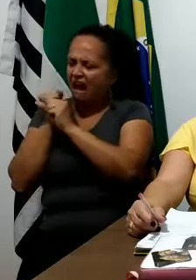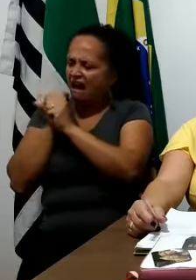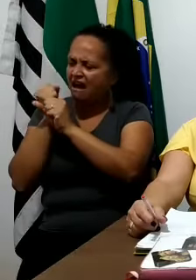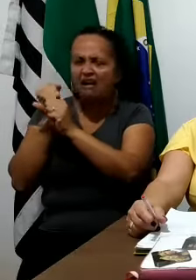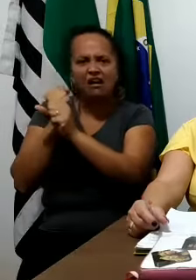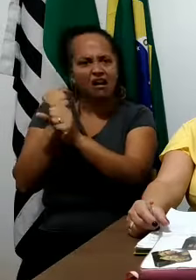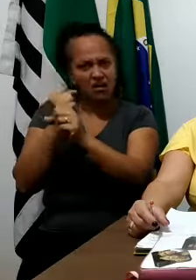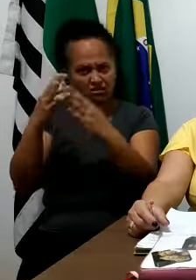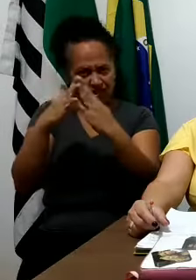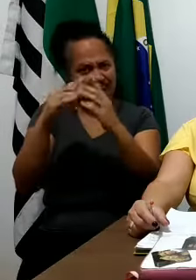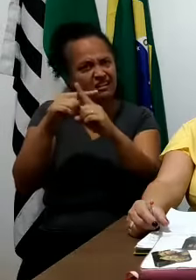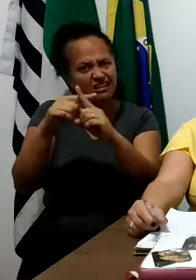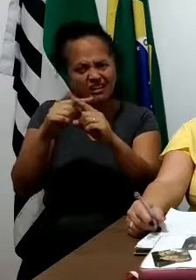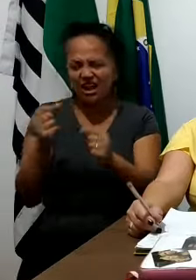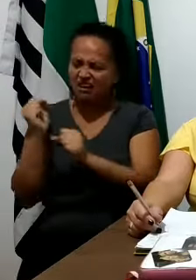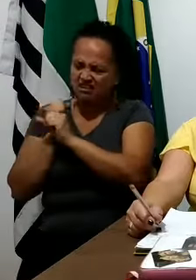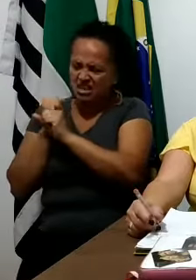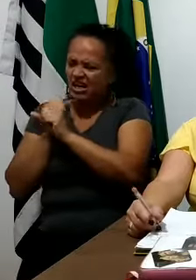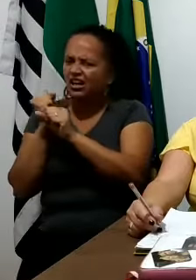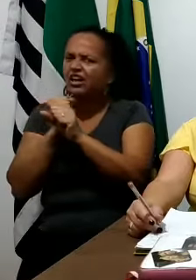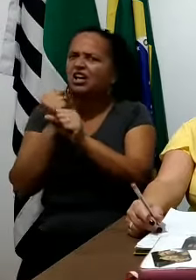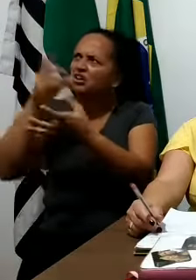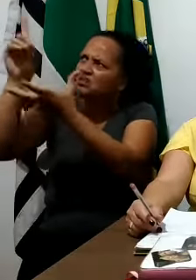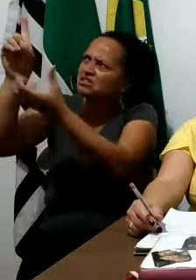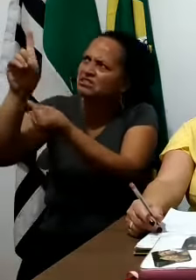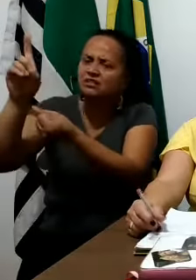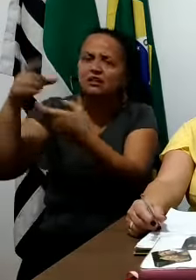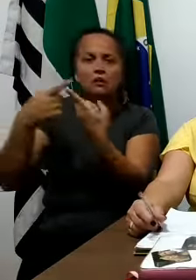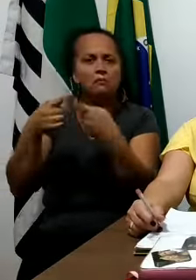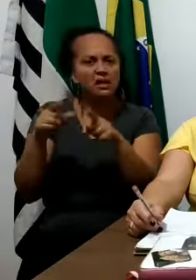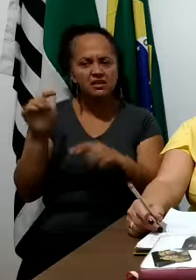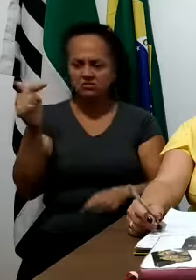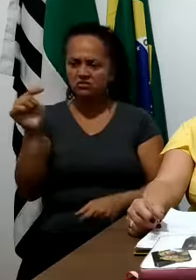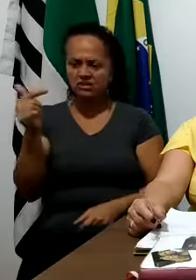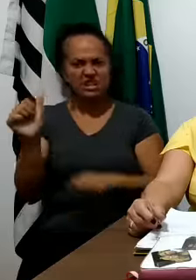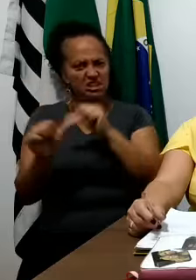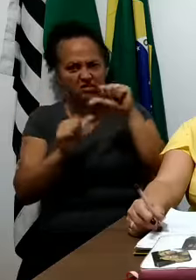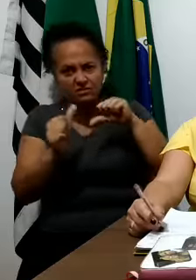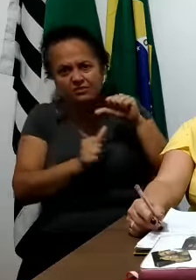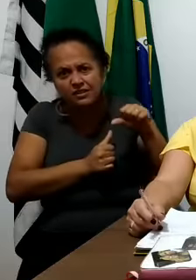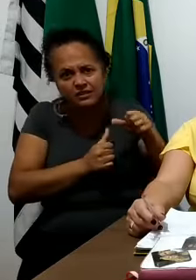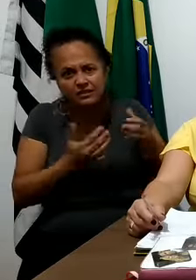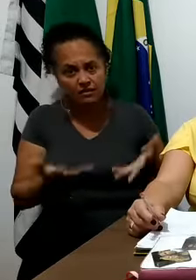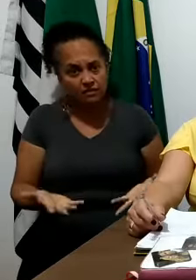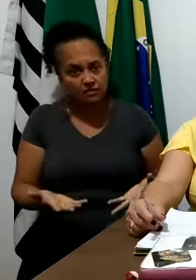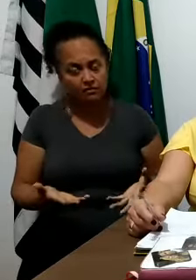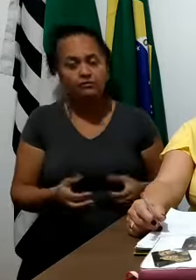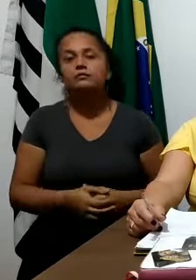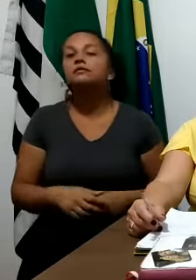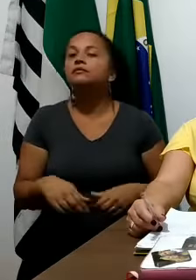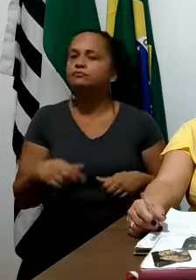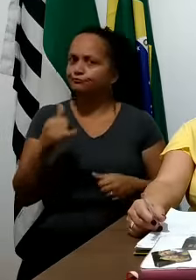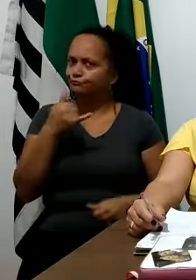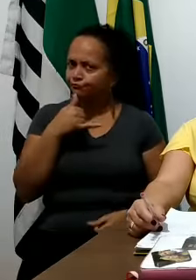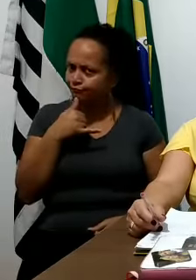não tem mudança na família, né? Então é muito triste e que a gente venha ser desafiado a